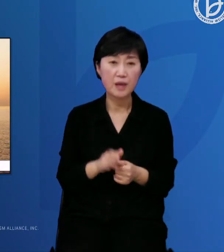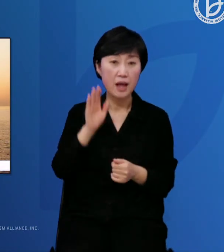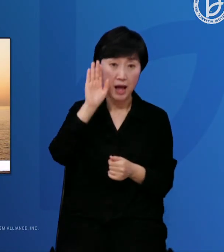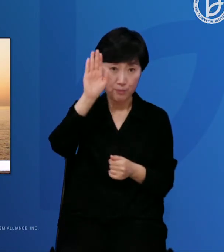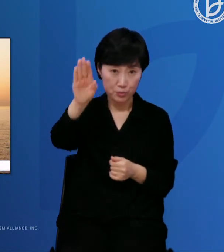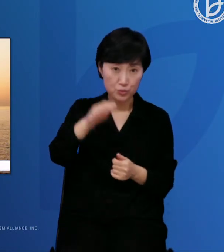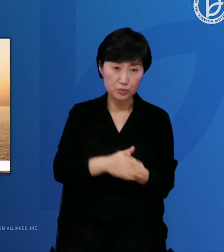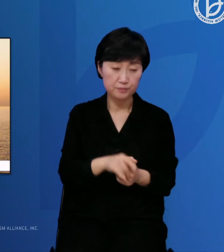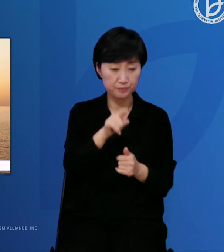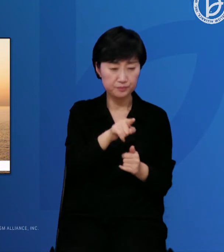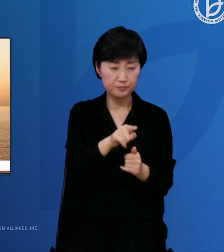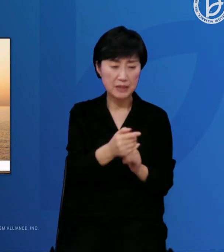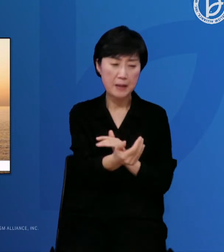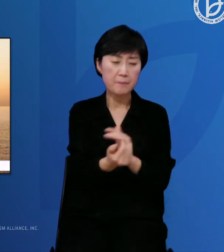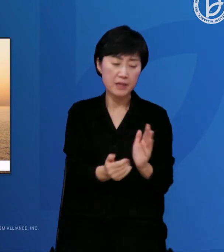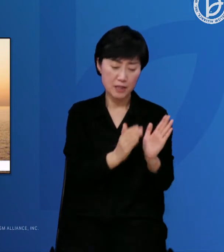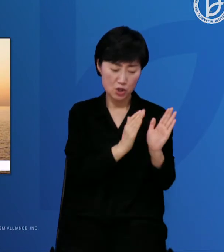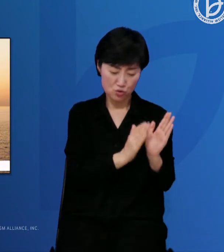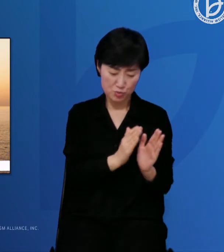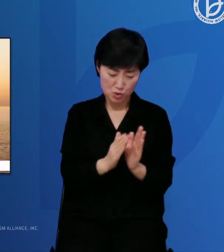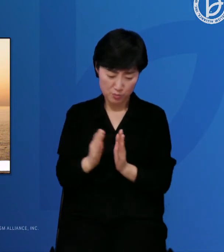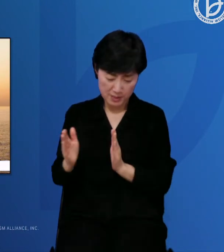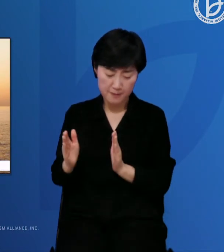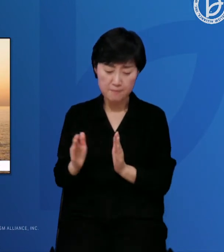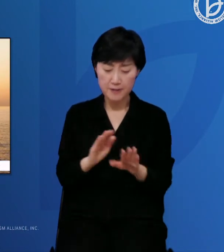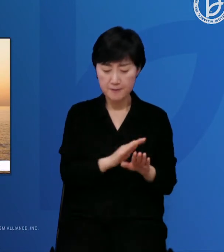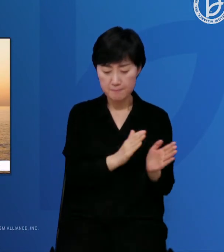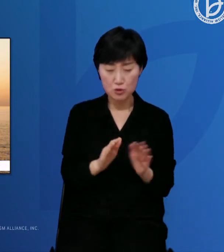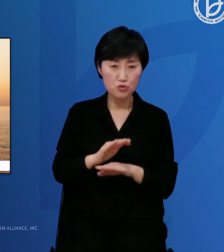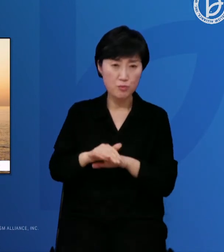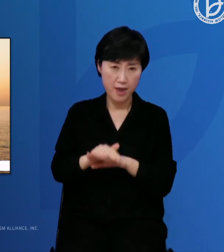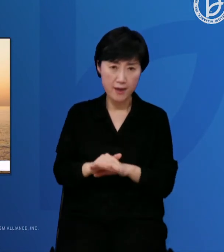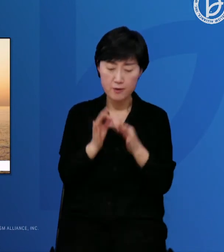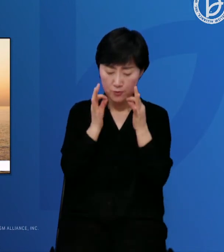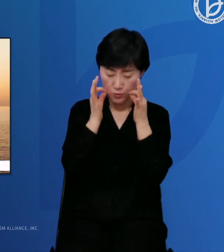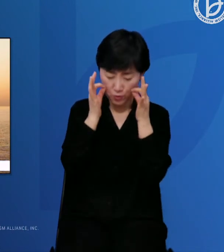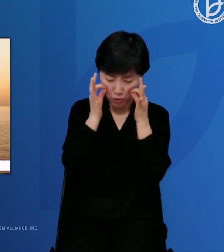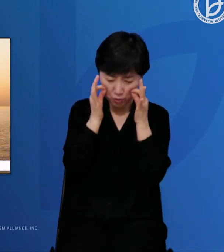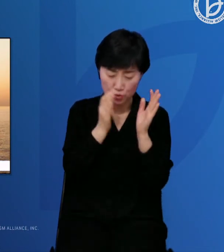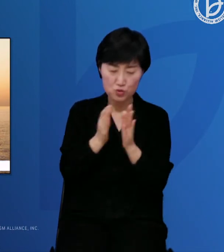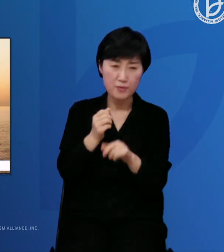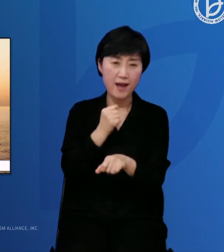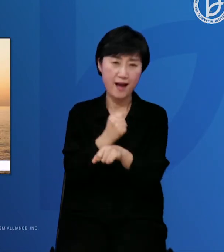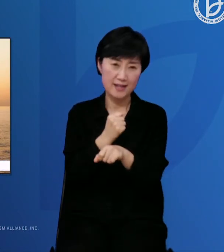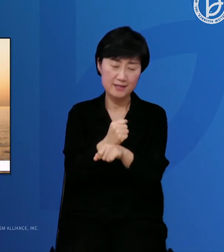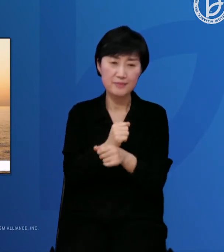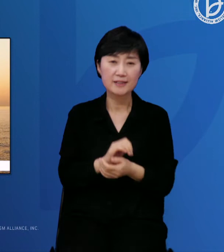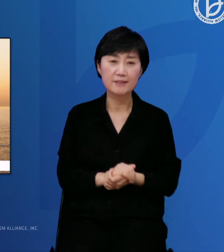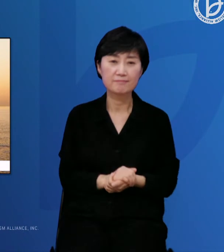앞으로 이러한 모든 사안들에 대처 가능할 수 있도록 최선을 다해 준비하겠습니다.